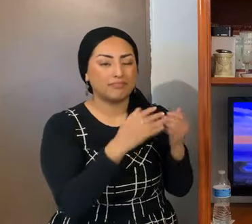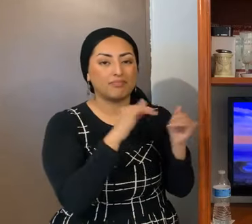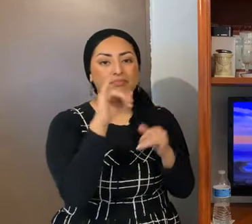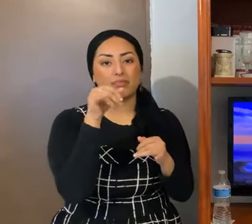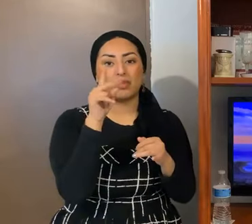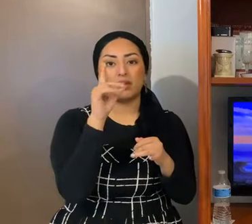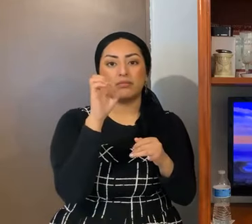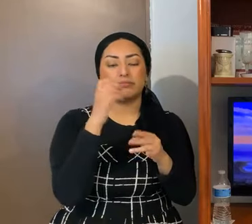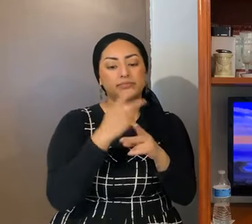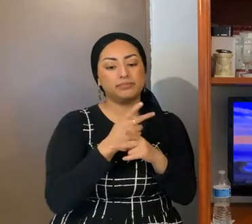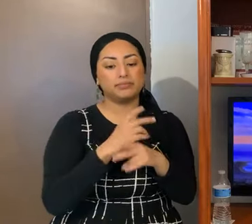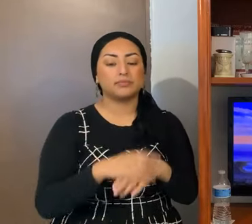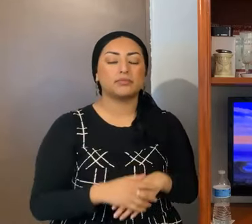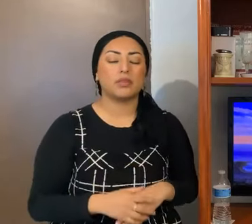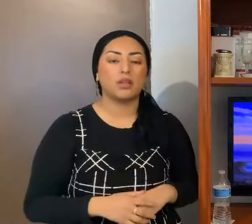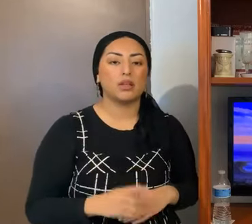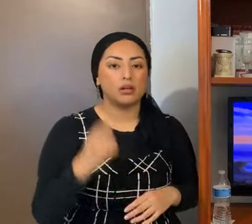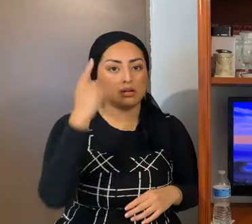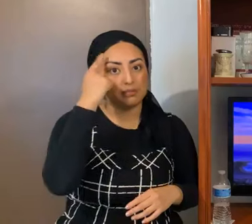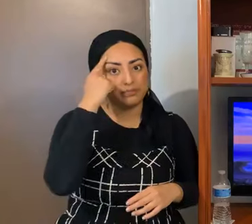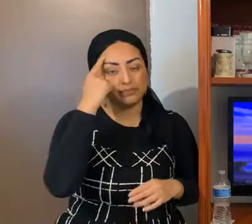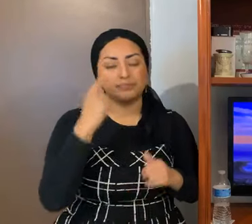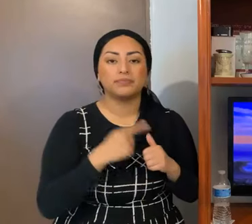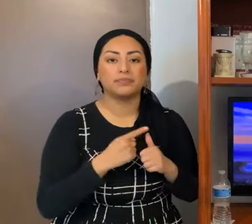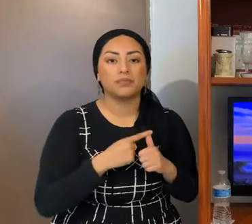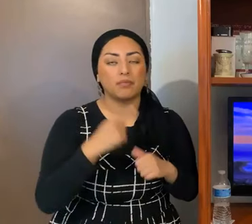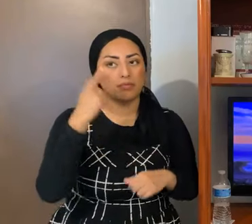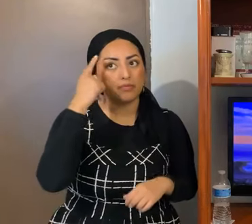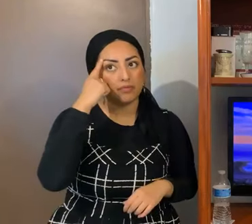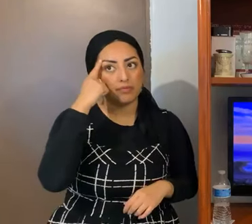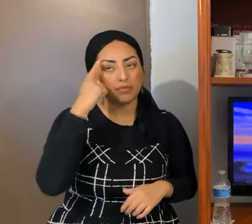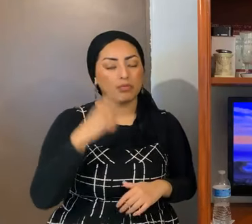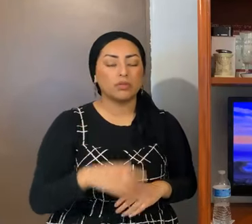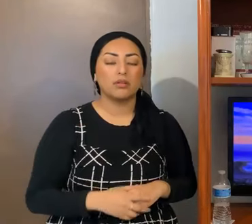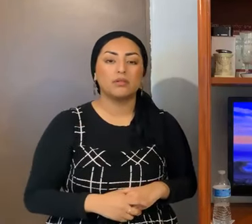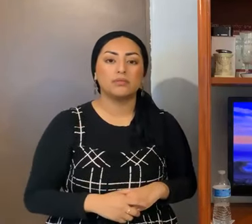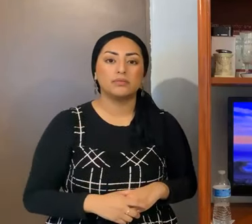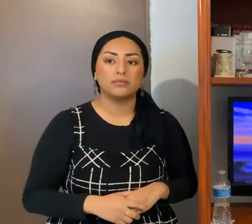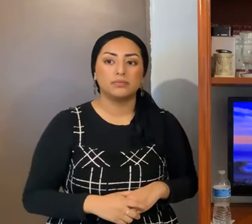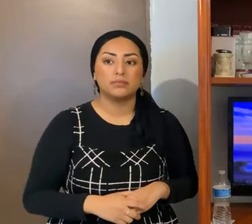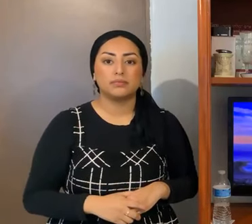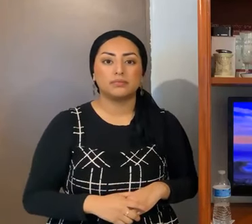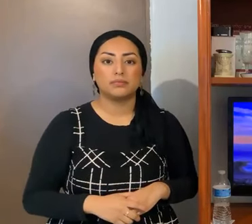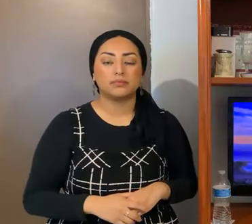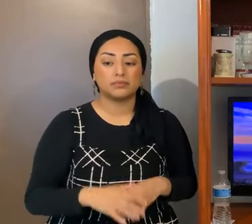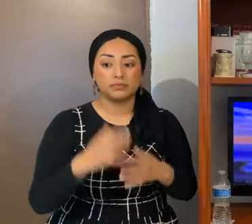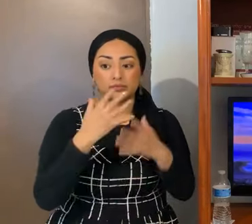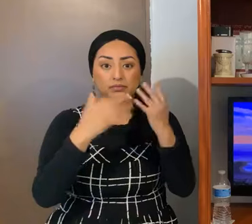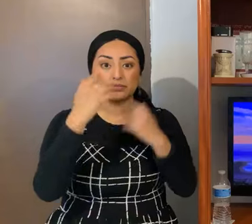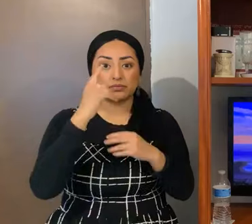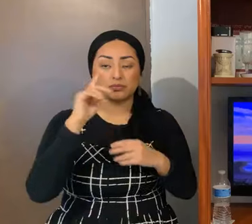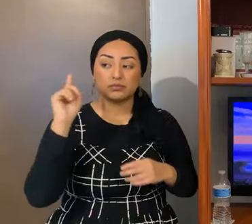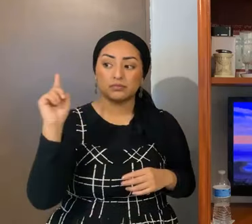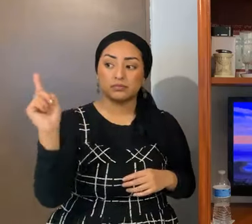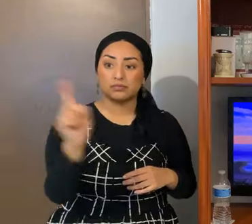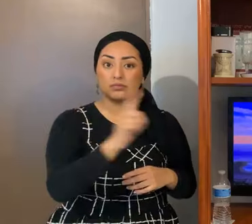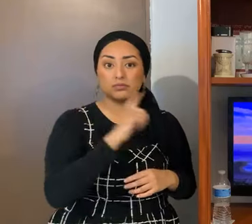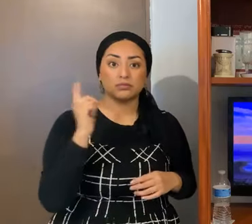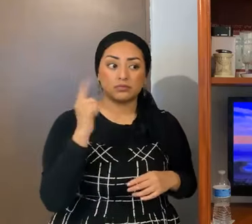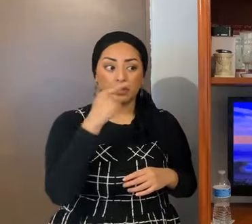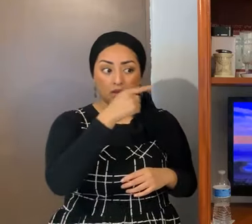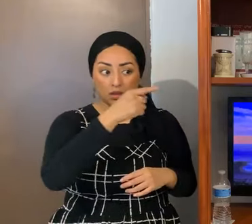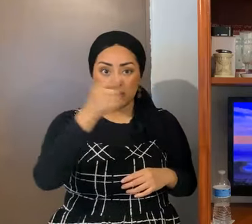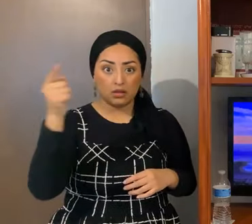Judas, igualito. Pensemos, amados hermanos, pensemos. ¿Alguien de nosotros, alguien de la